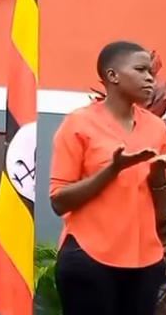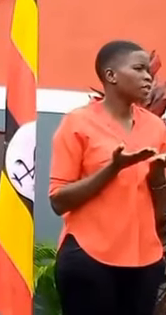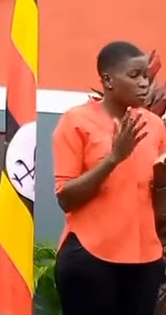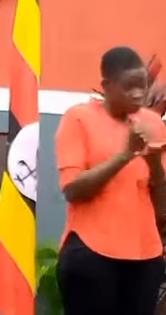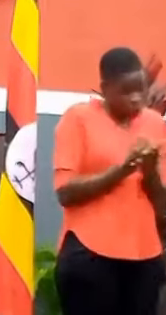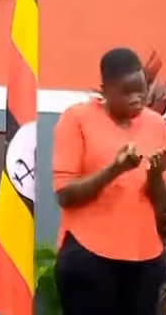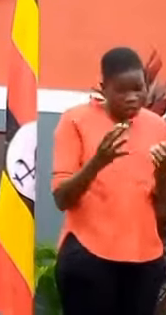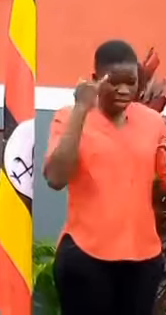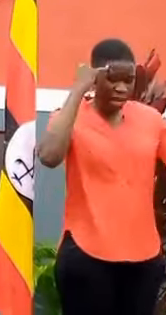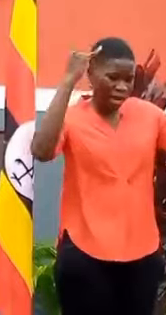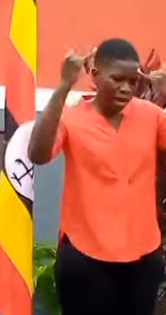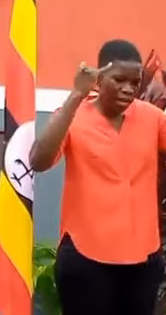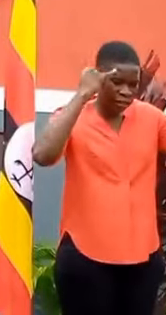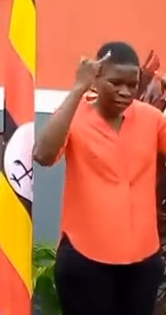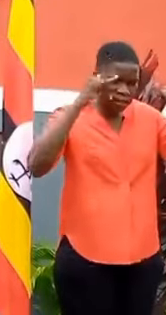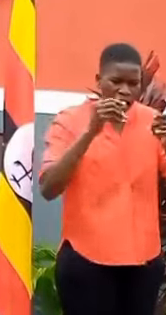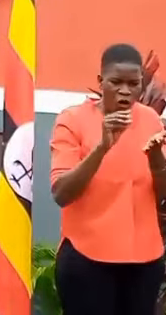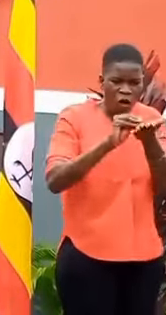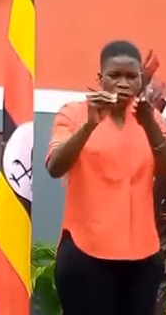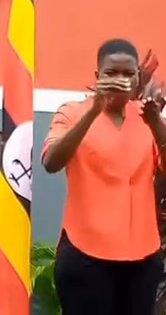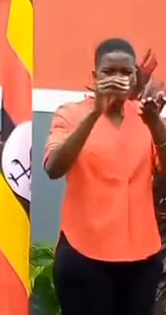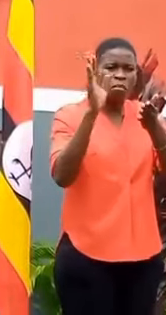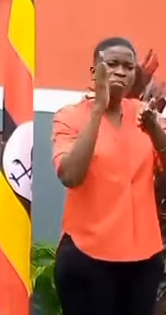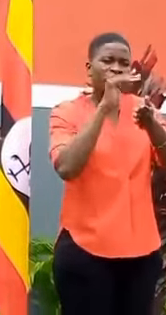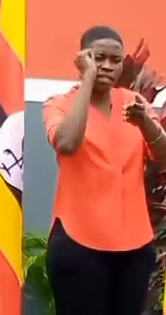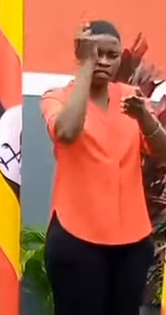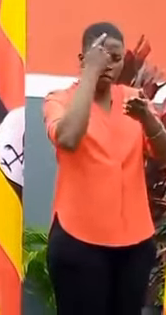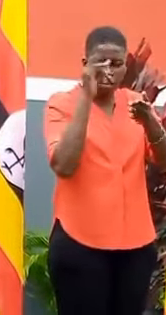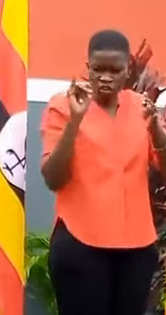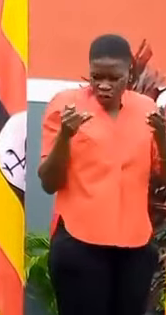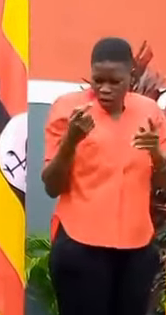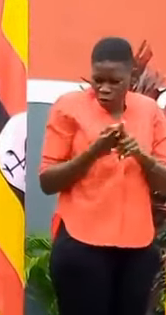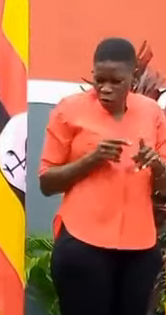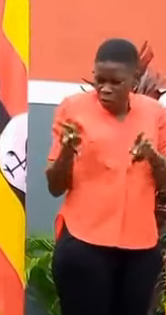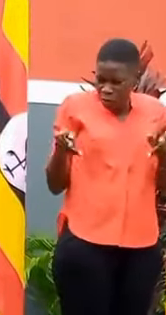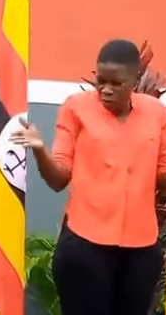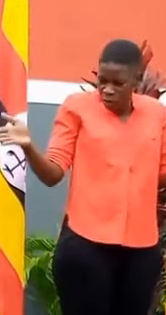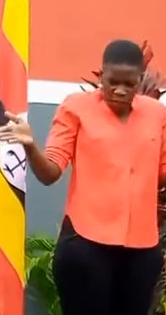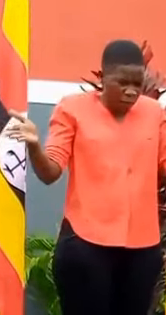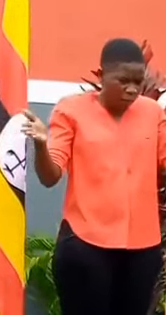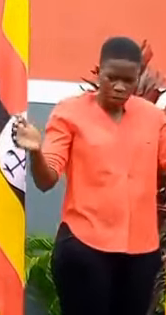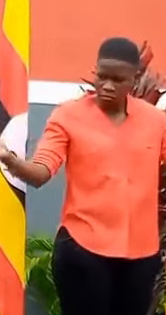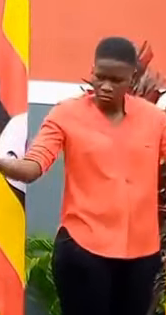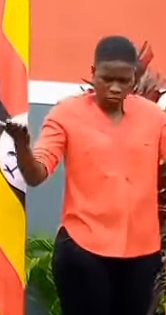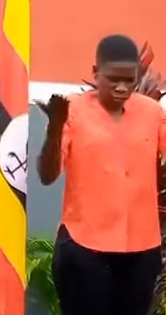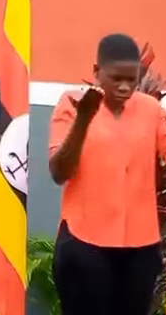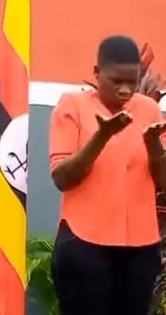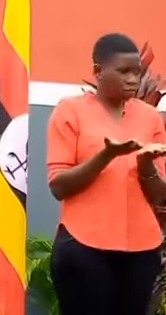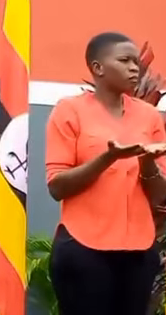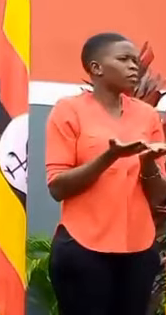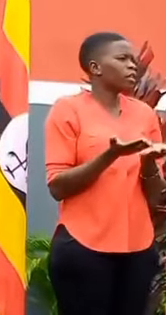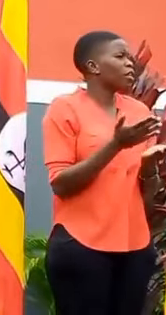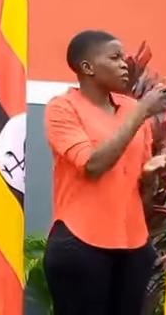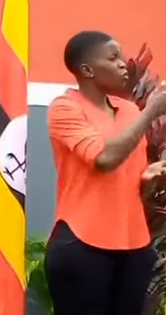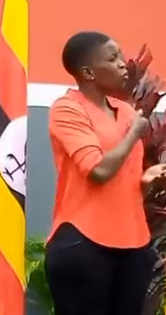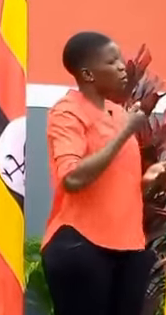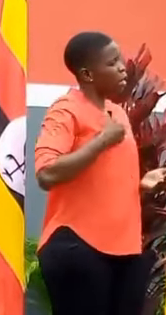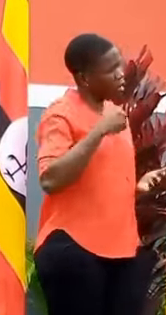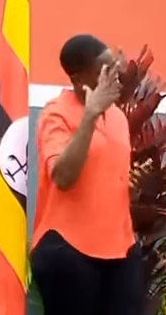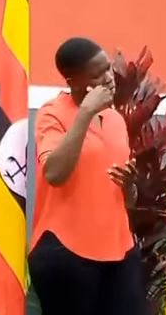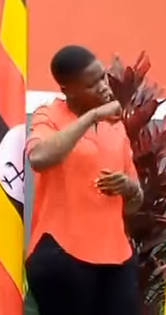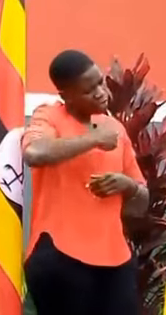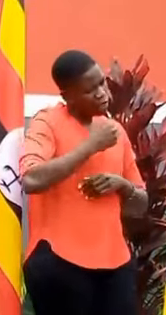of the ideas that remove dictators come from the commonest people bamaama temwetulako women are one of the